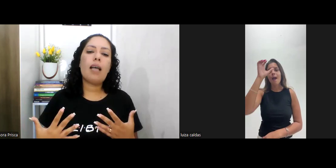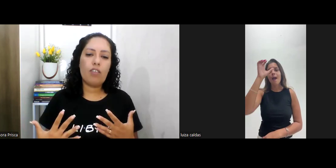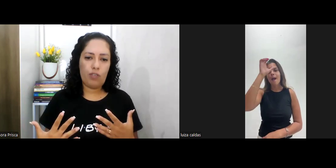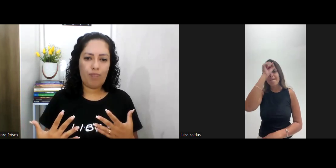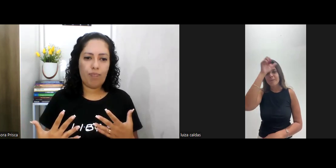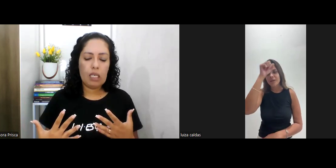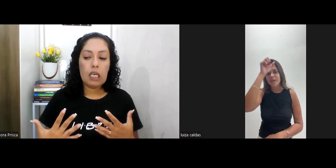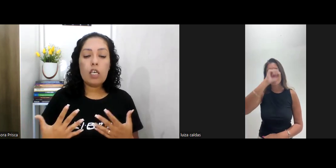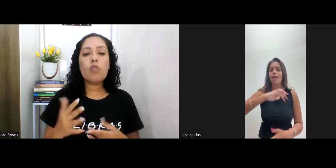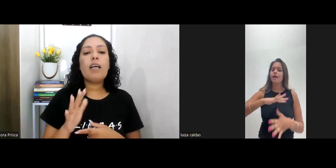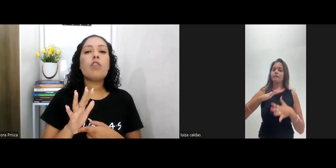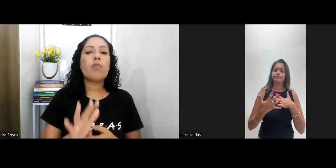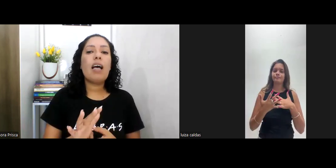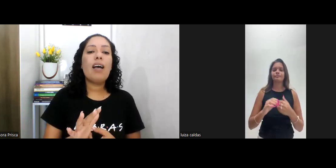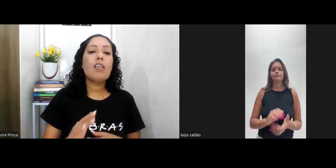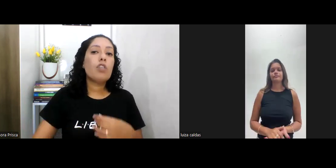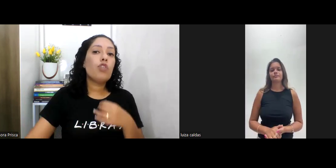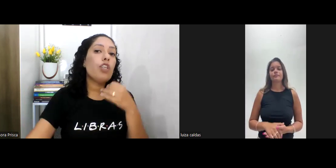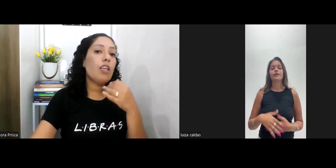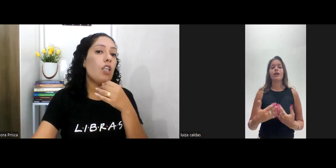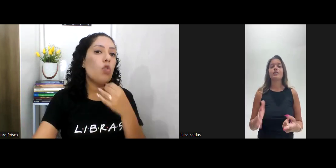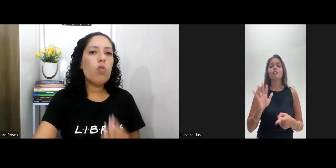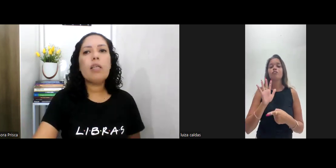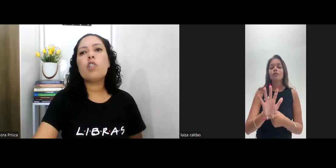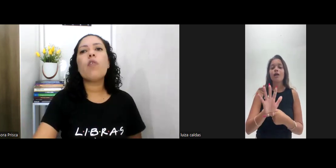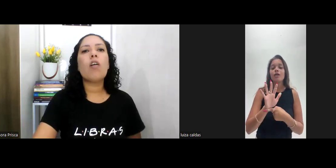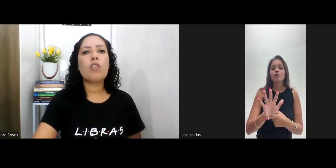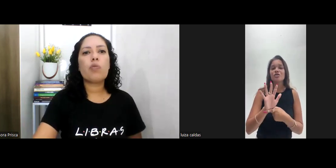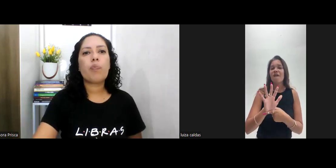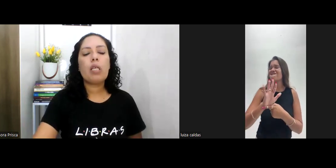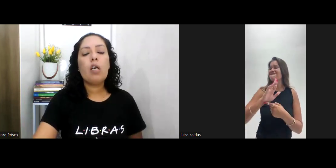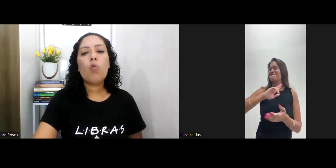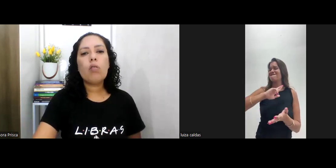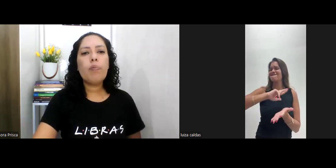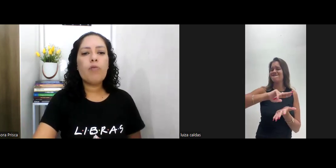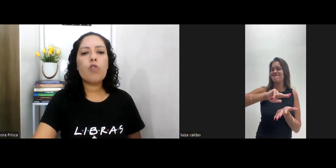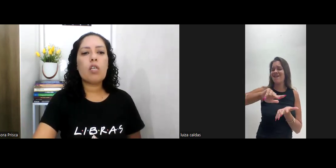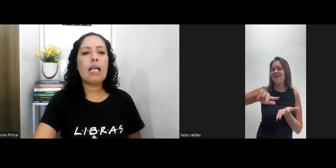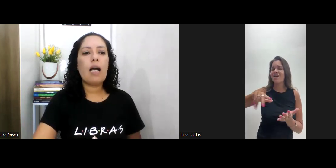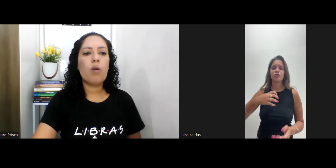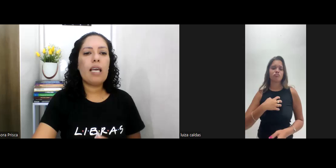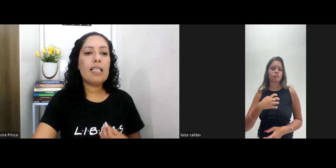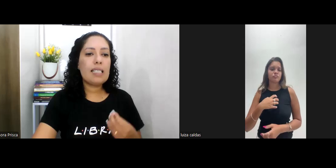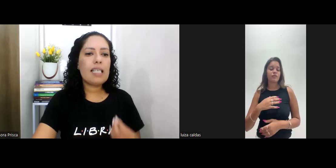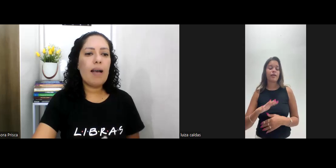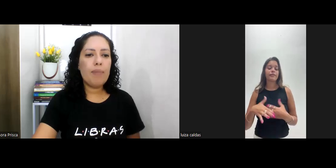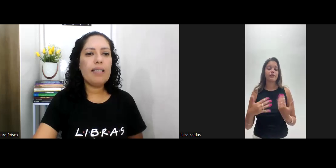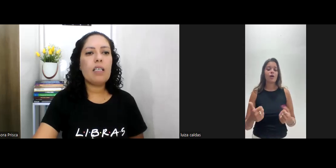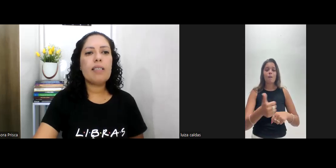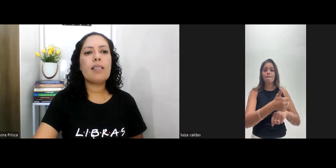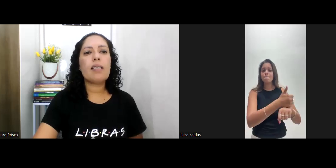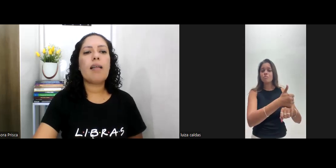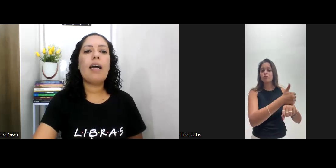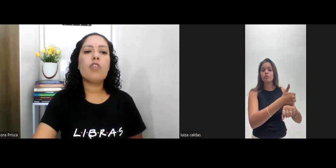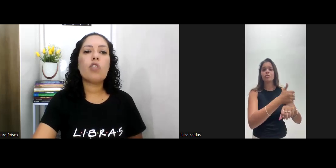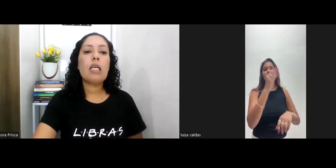de sinais. Isso vai ajudar de inúmeras formas. Quando um profissional ele sabe a